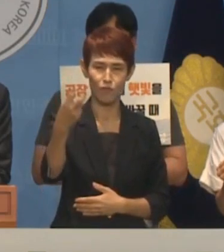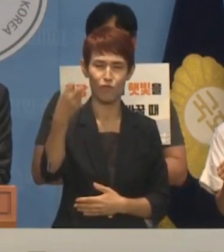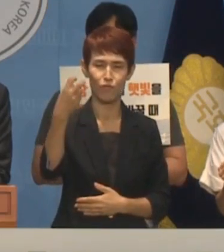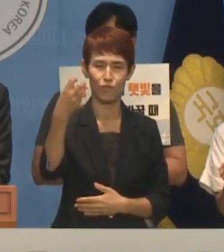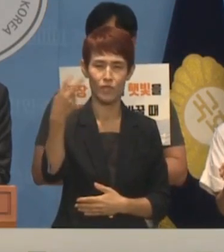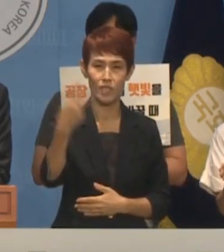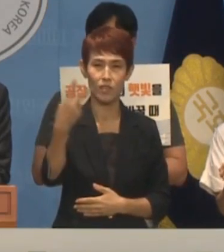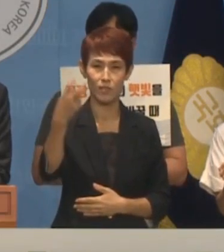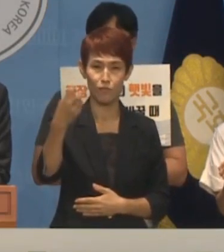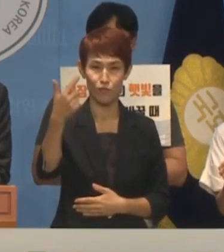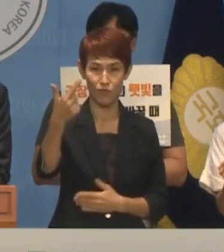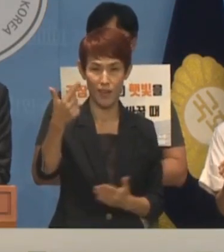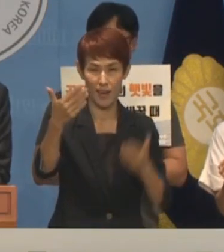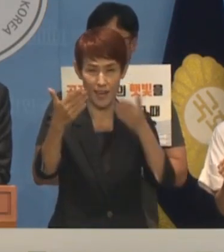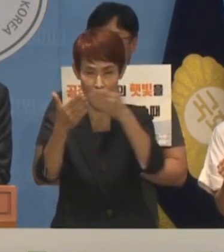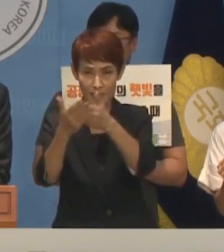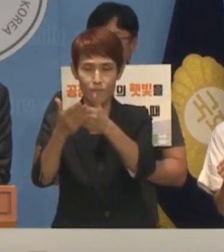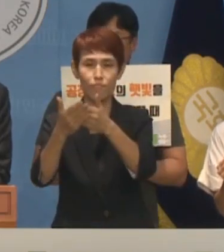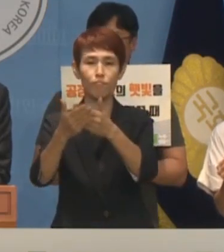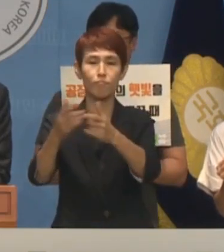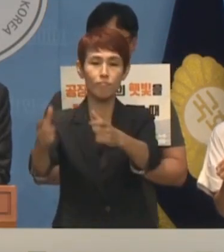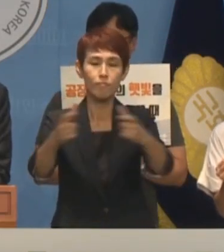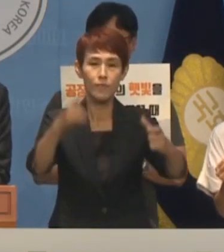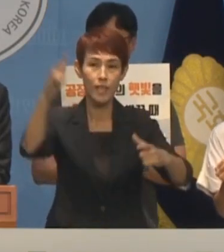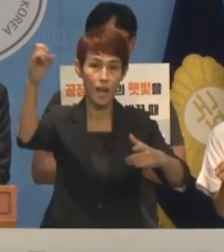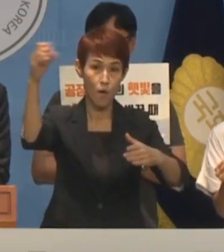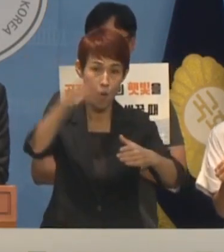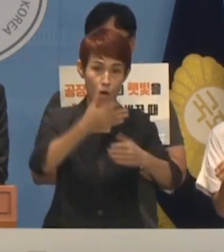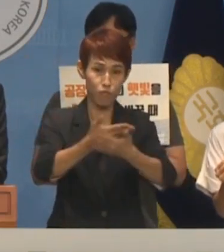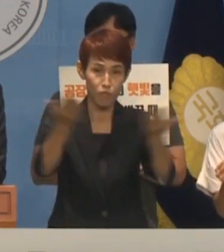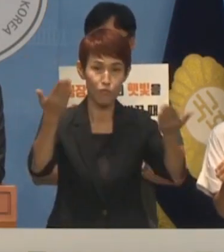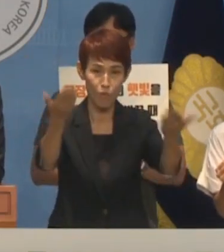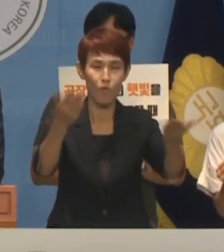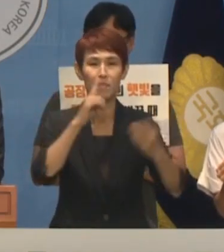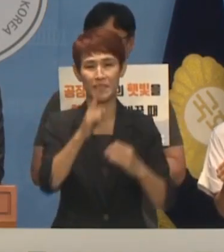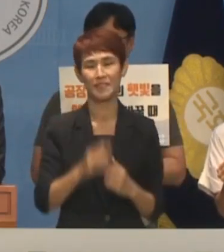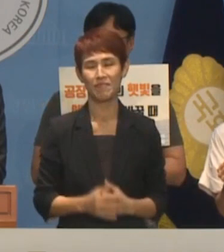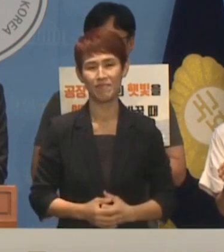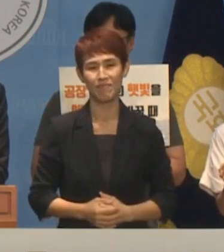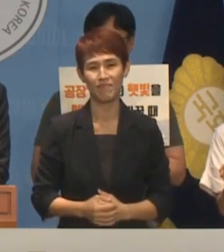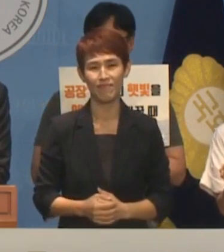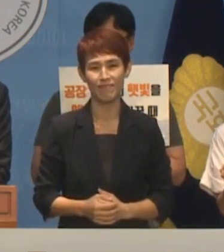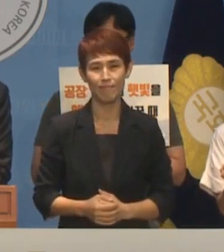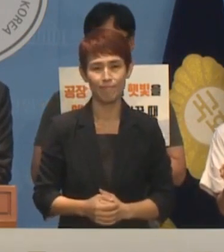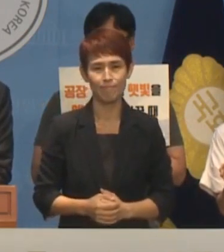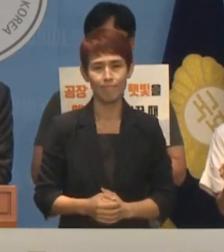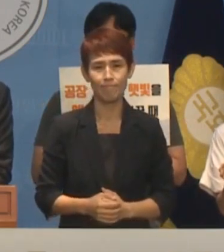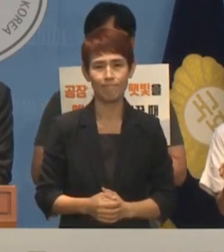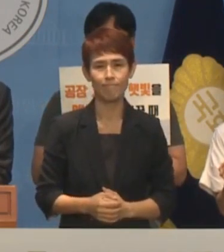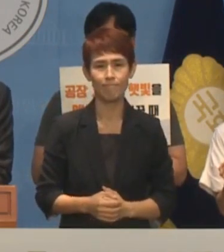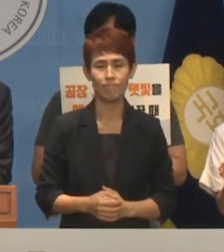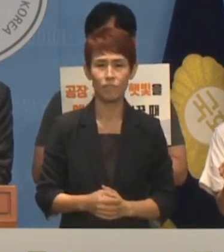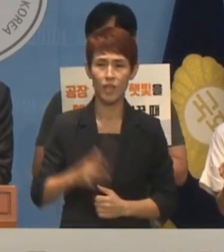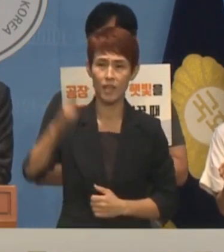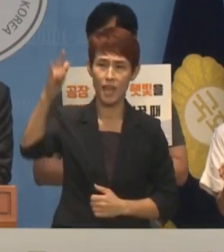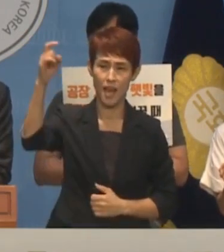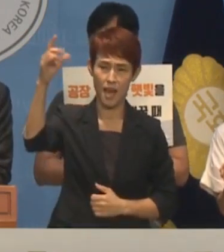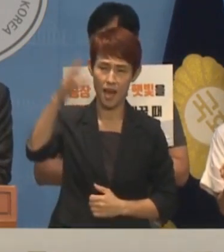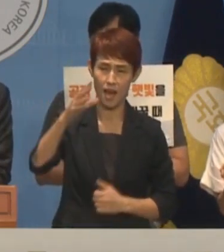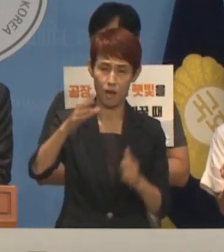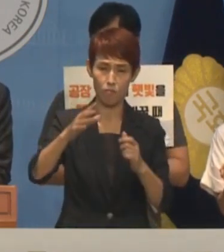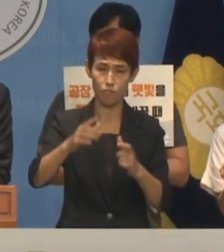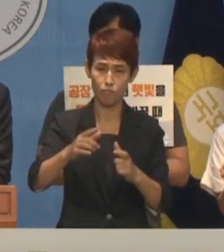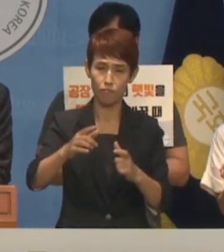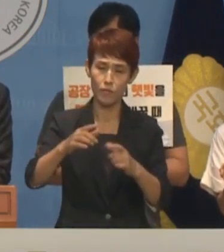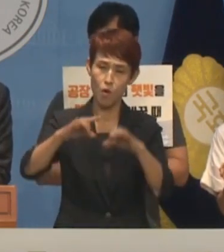50개 산업단지에 태양광을 보급한다고 발표했습니다. 그러나 산단에서의 태양광 확대는